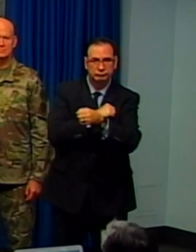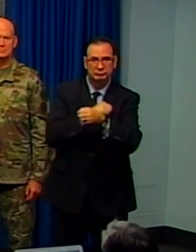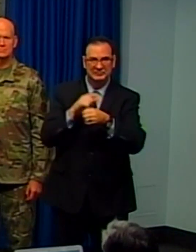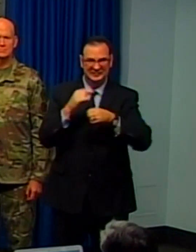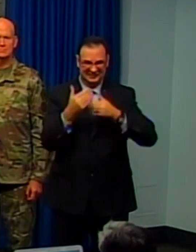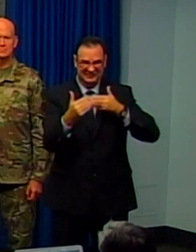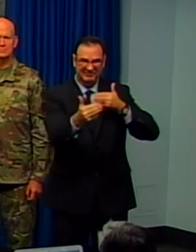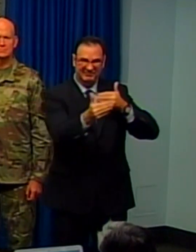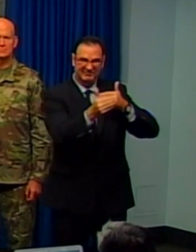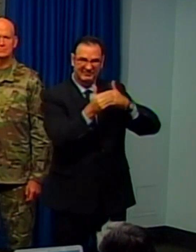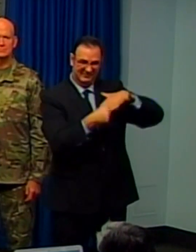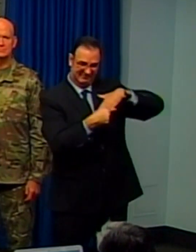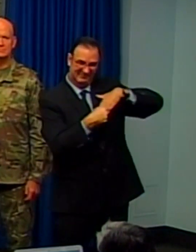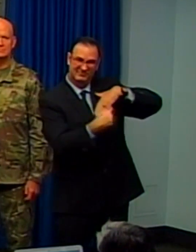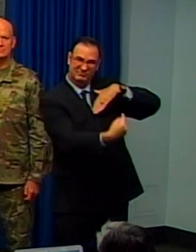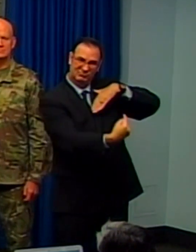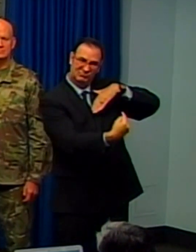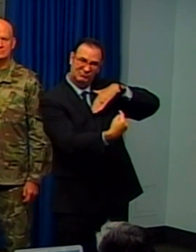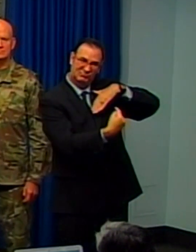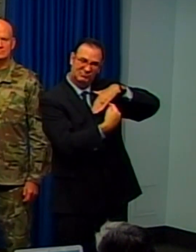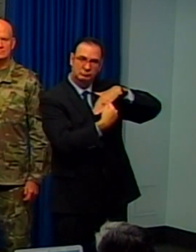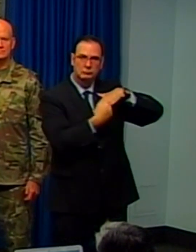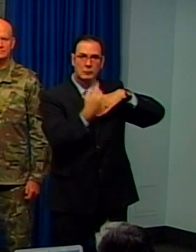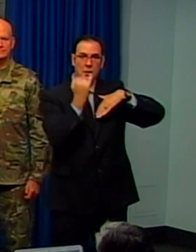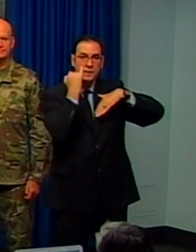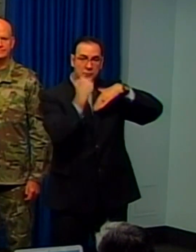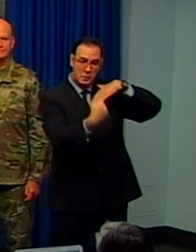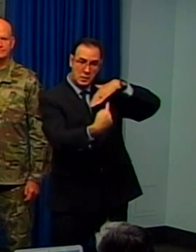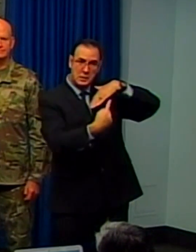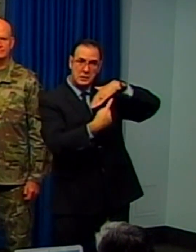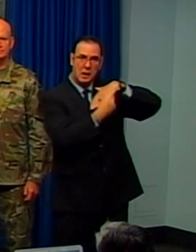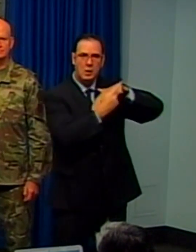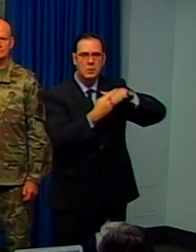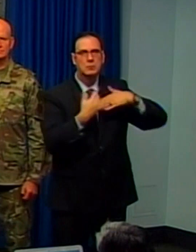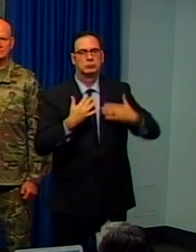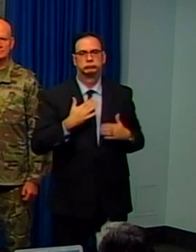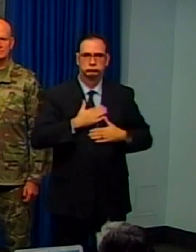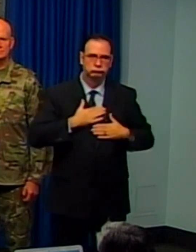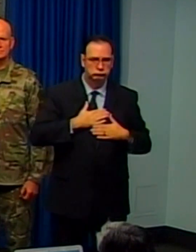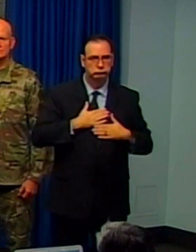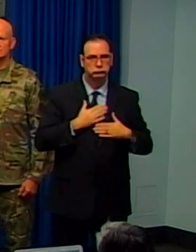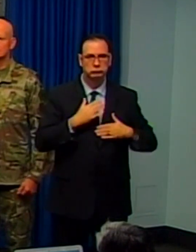Betroffenen sollten sich nun in Sicherheit bringen, solange noch Zeit und Kraftstoff verfügbar seien.